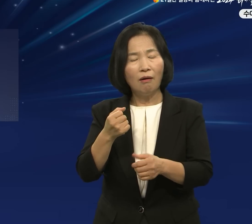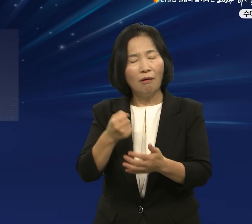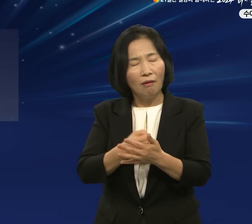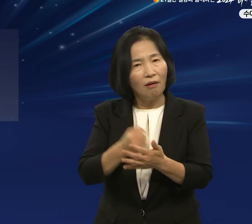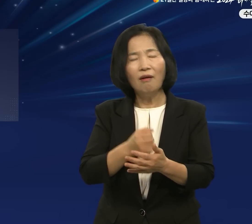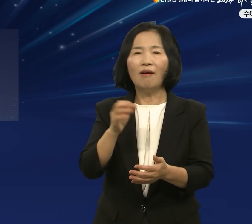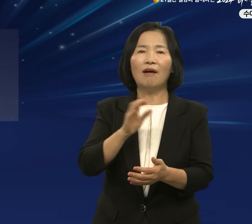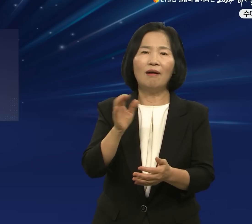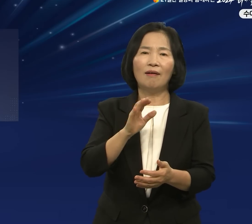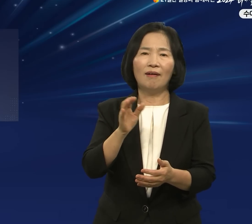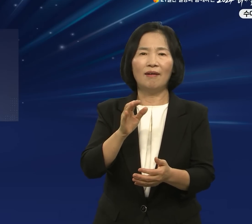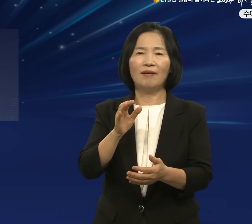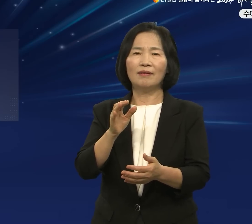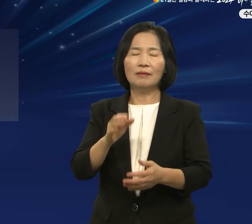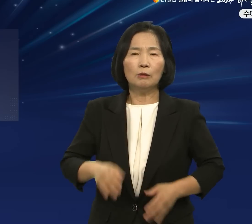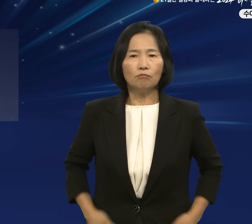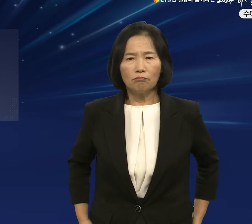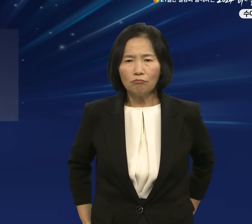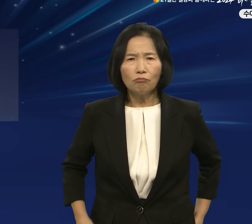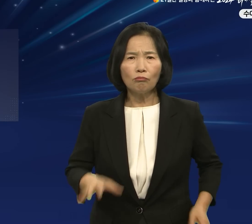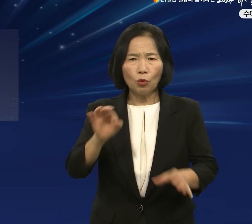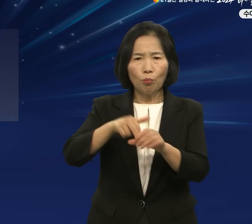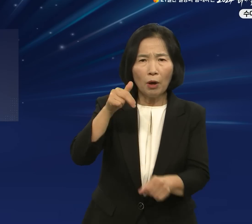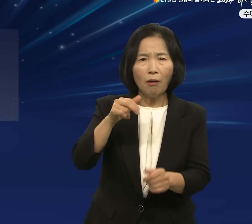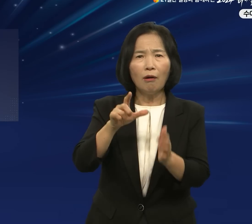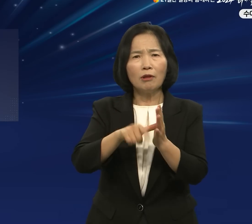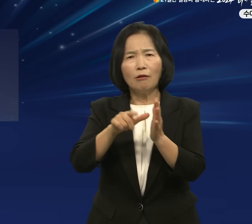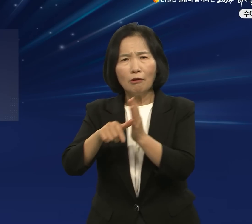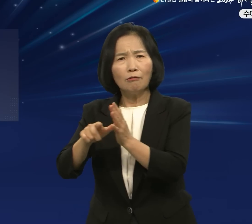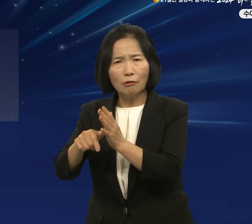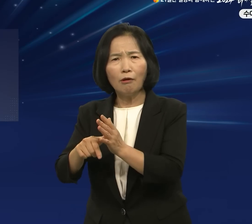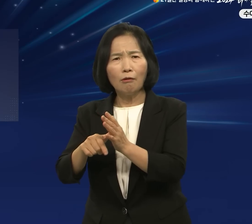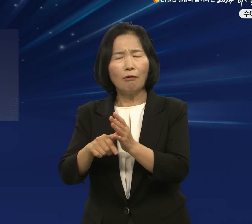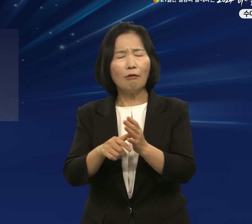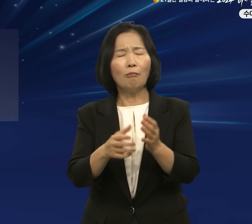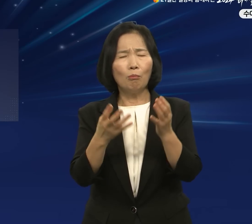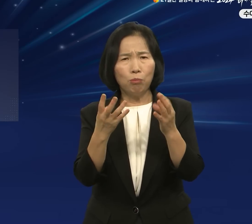처음에는 그 하나님을 믿는 신실함이 너무 무서웠습니다.